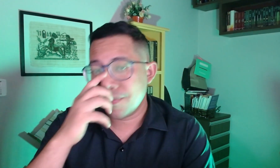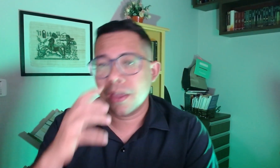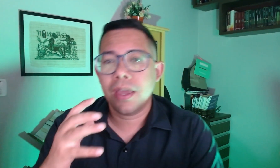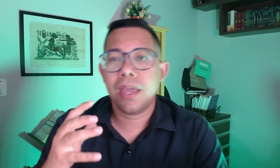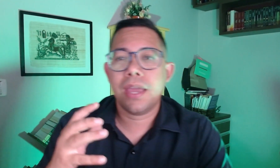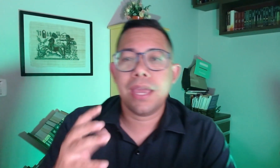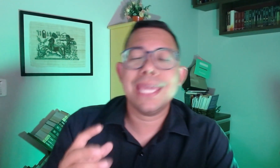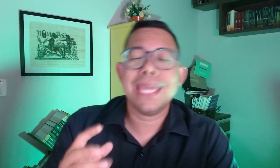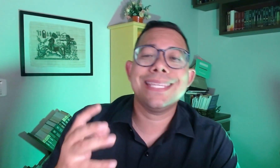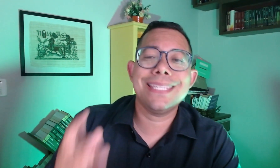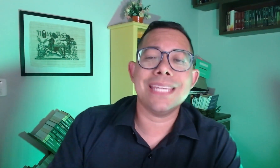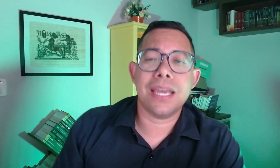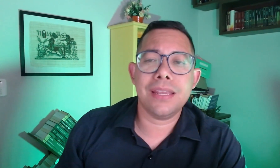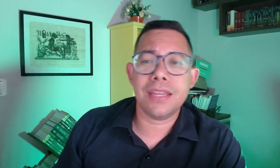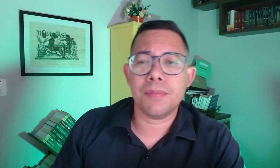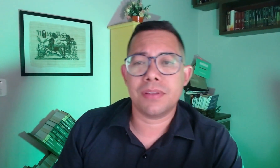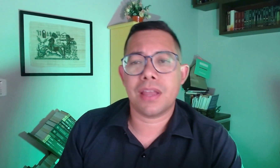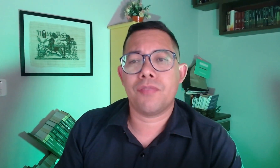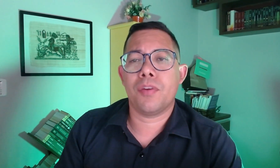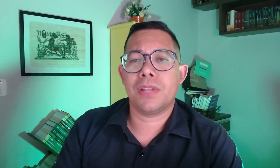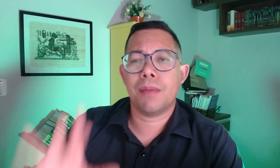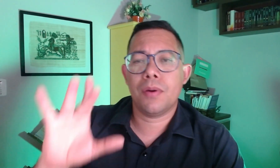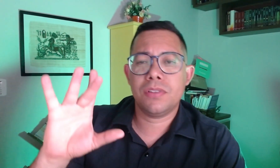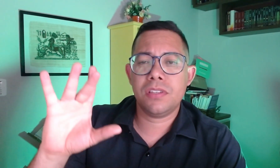heresia em Libras, a forma da mão assim,